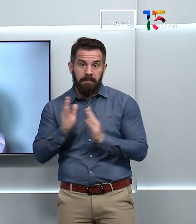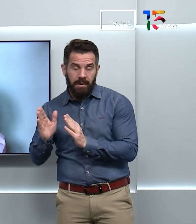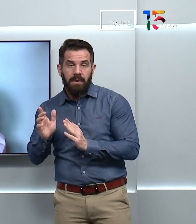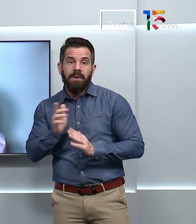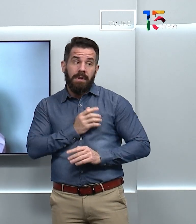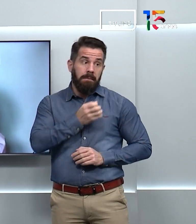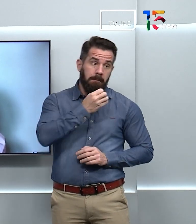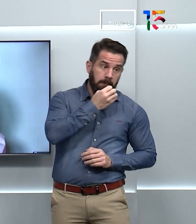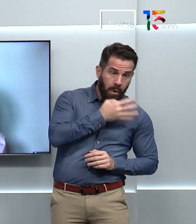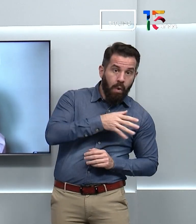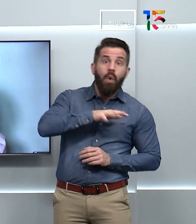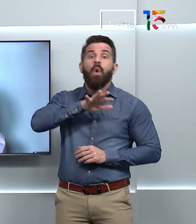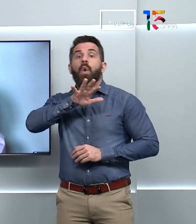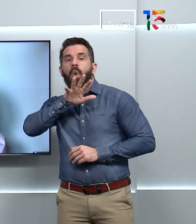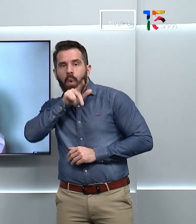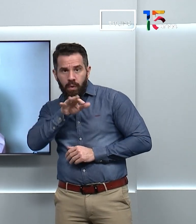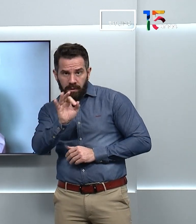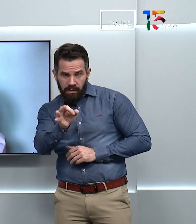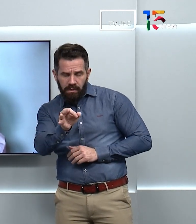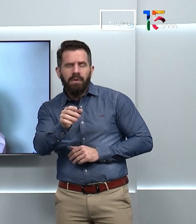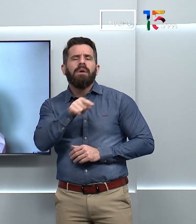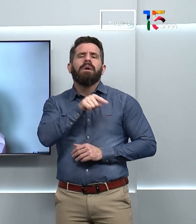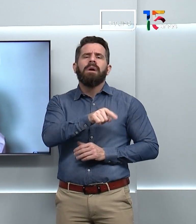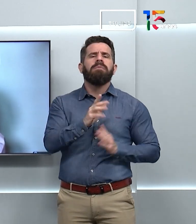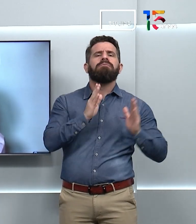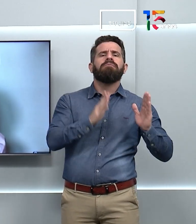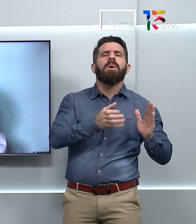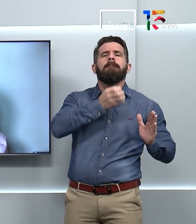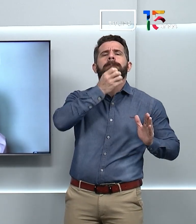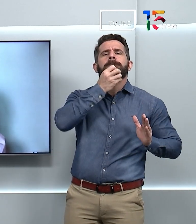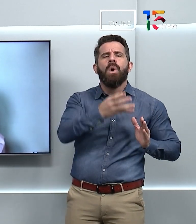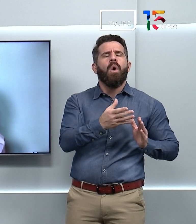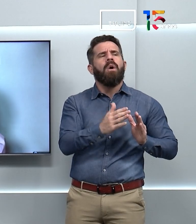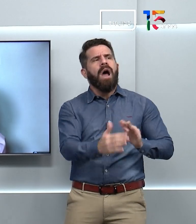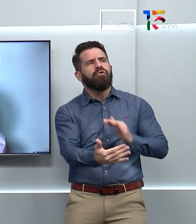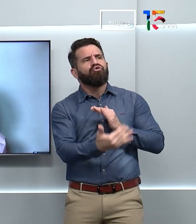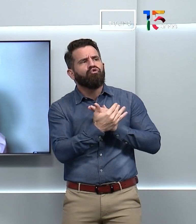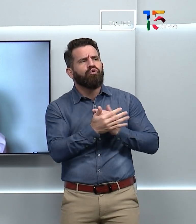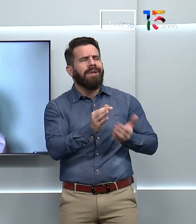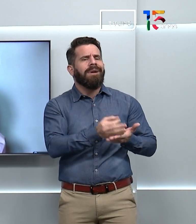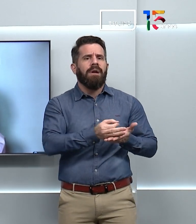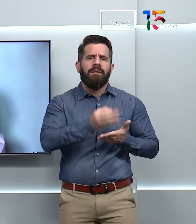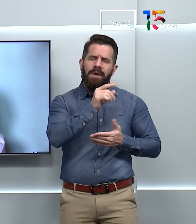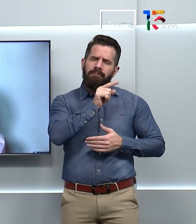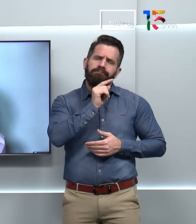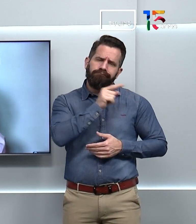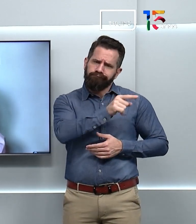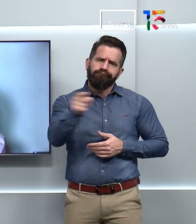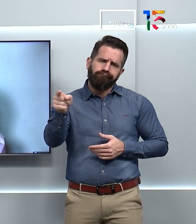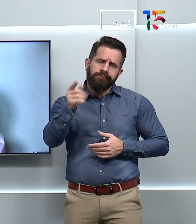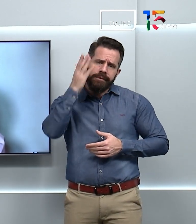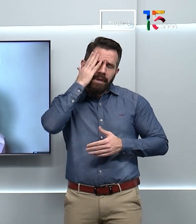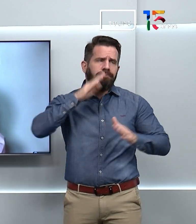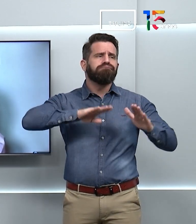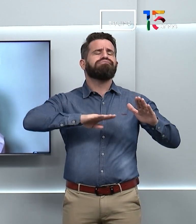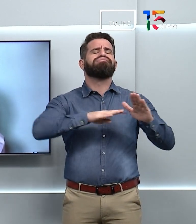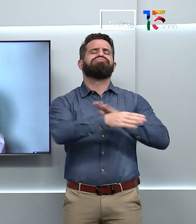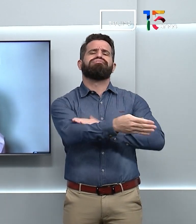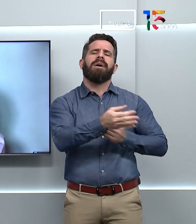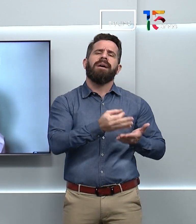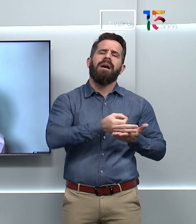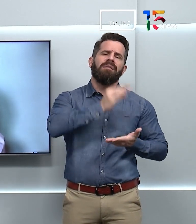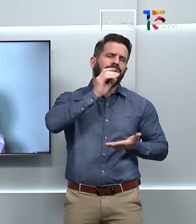benéfico e o que pode ser maléfico. Começando pela parte boa, Quem consome café, quem tem esse hábito, quem gosta do café, ele